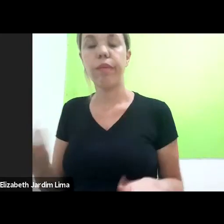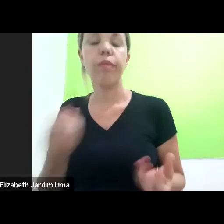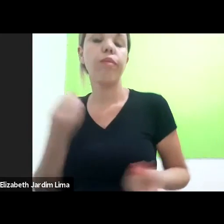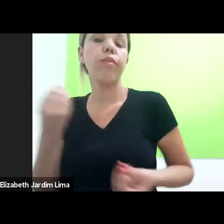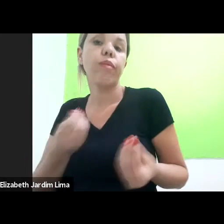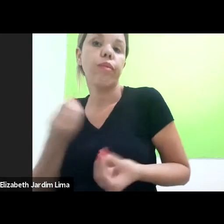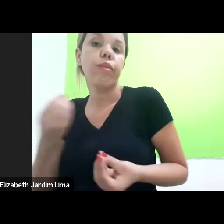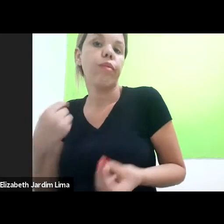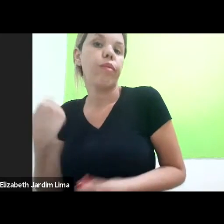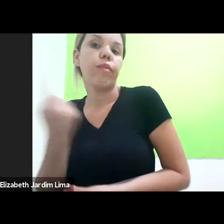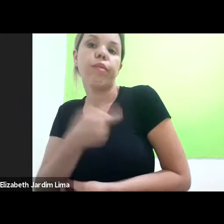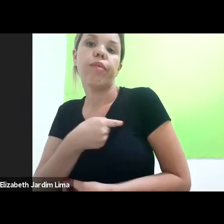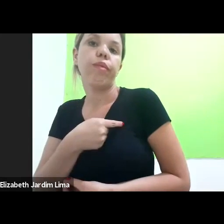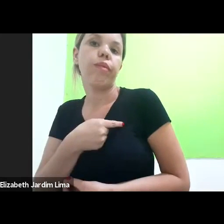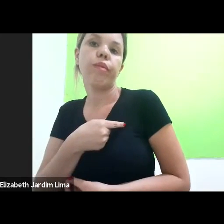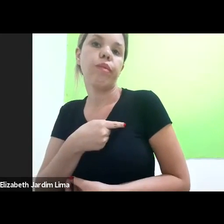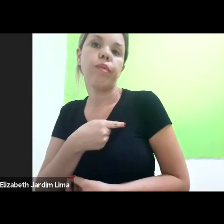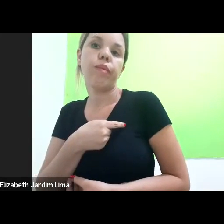gente vai